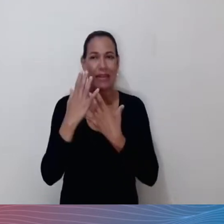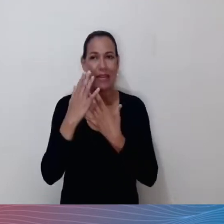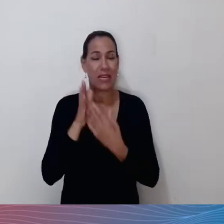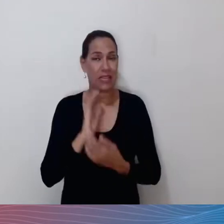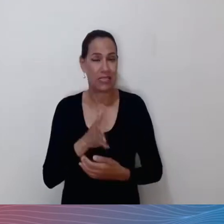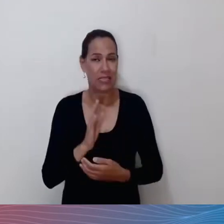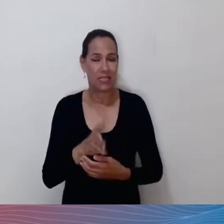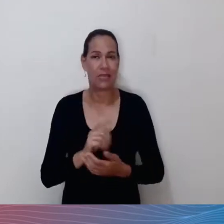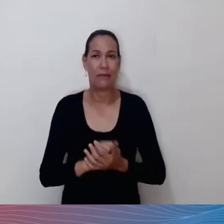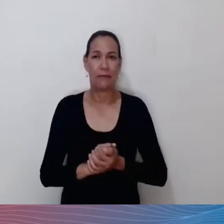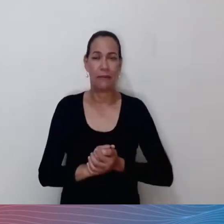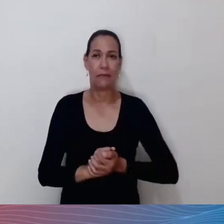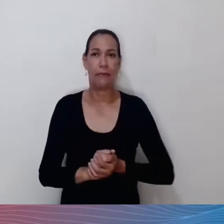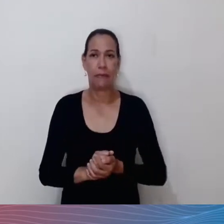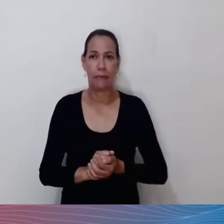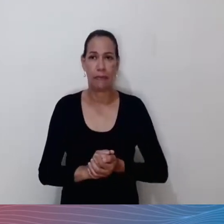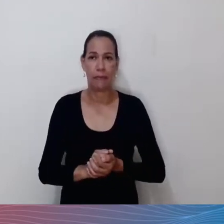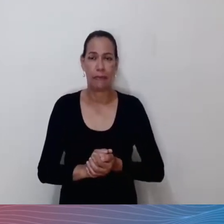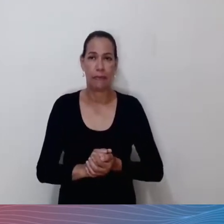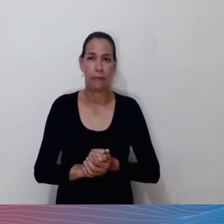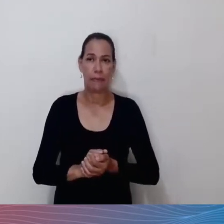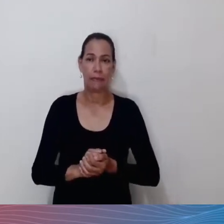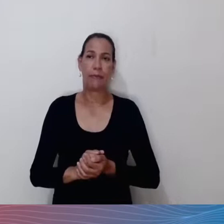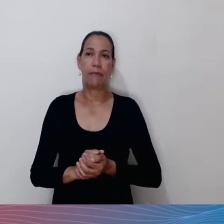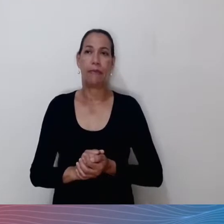Vou ler de novo. Tendo, porém,